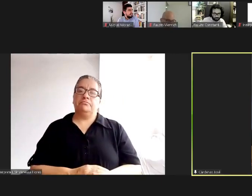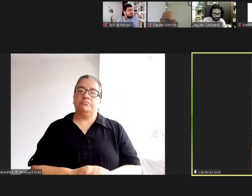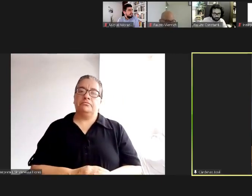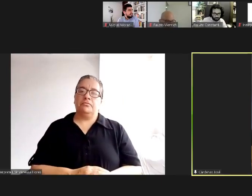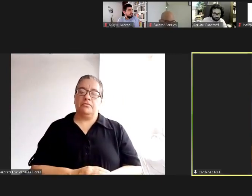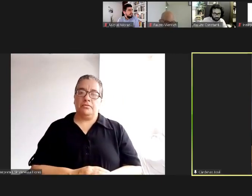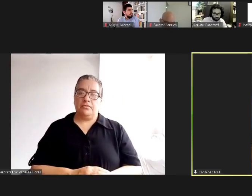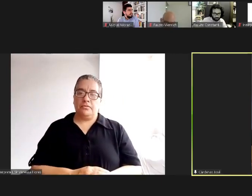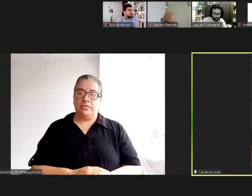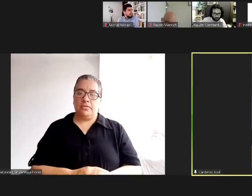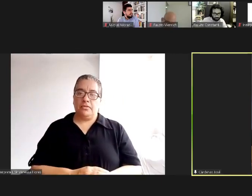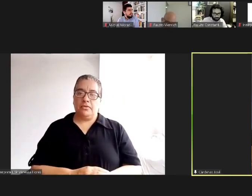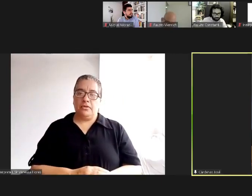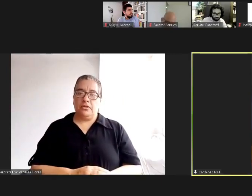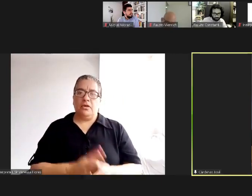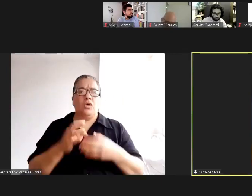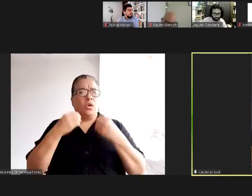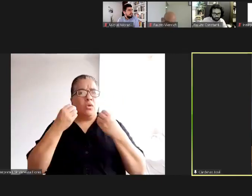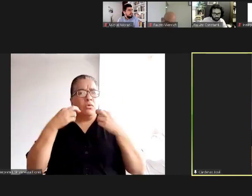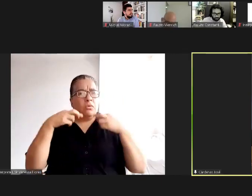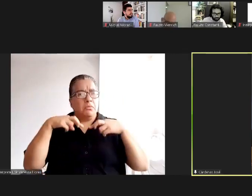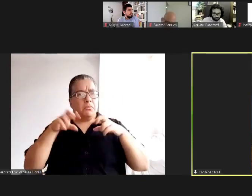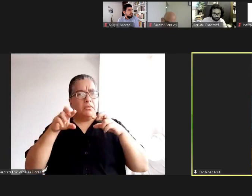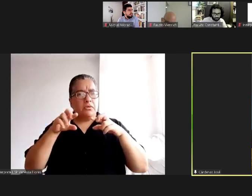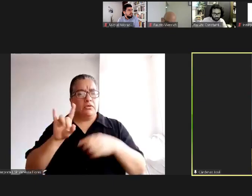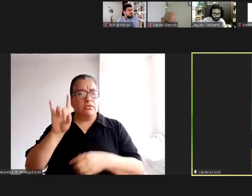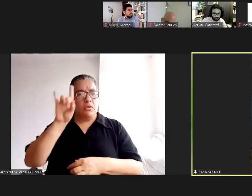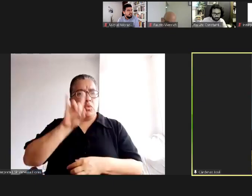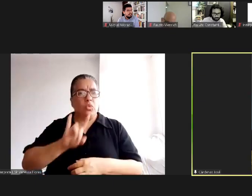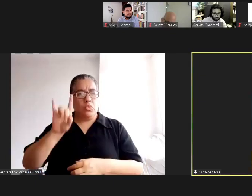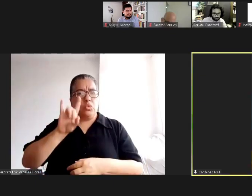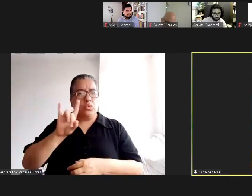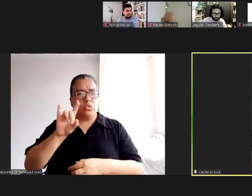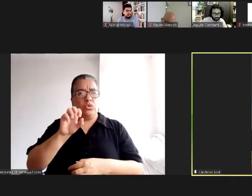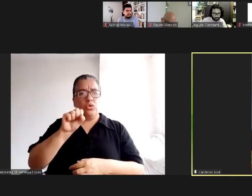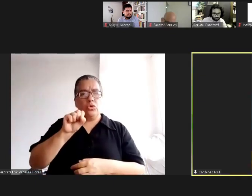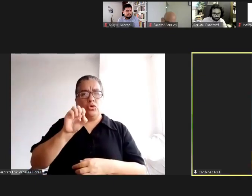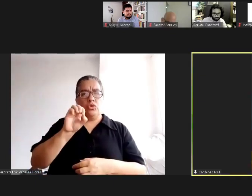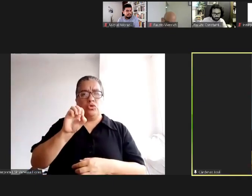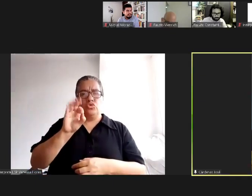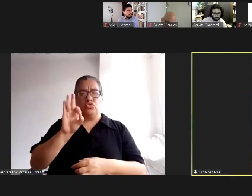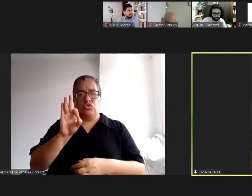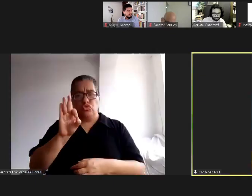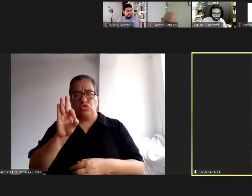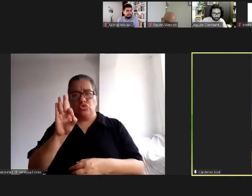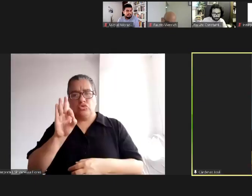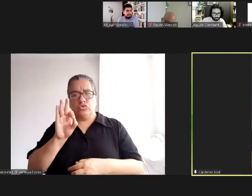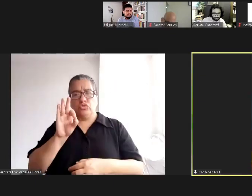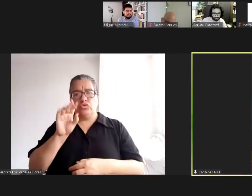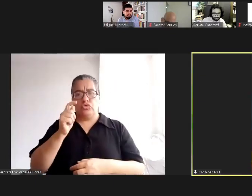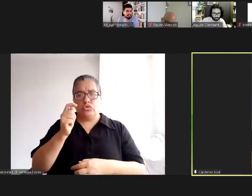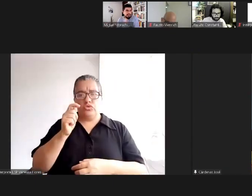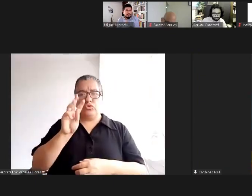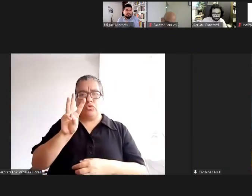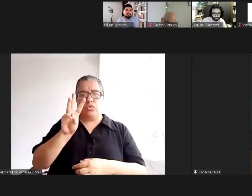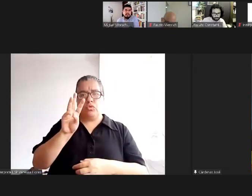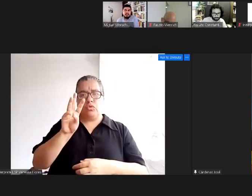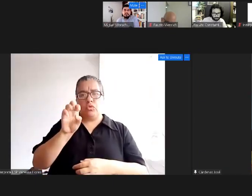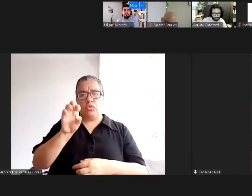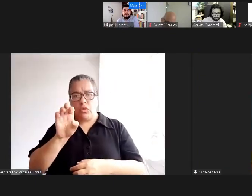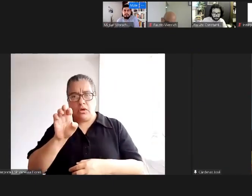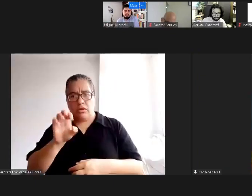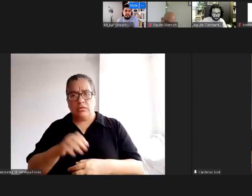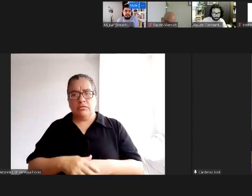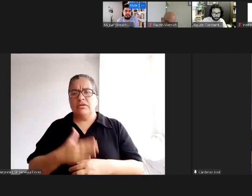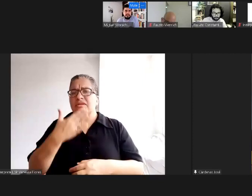¿y cómo es con las licencias para uso de software? ¿Alguien supervisa eso? Miguel, de repente tú. O